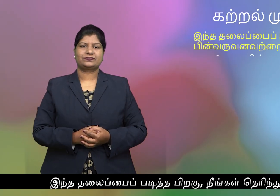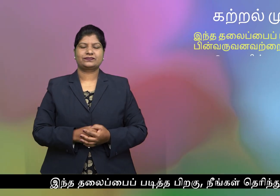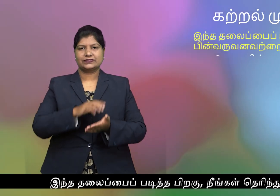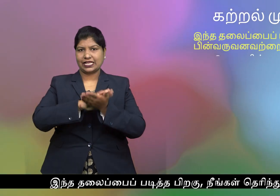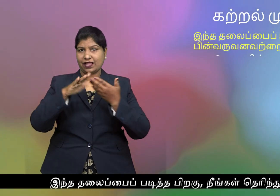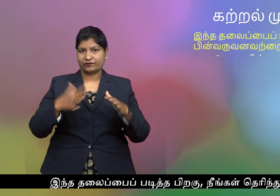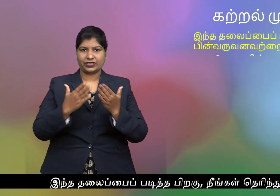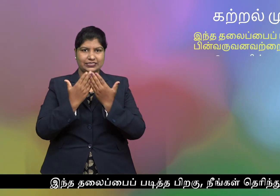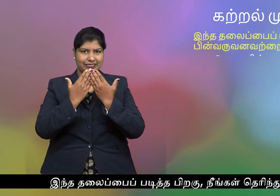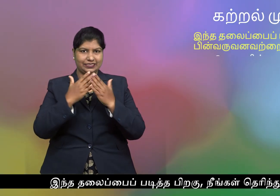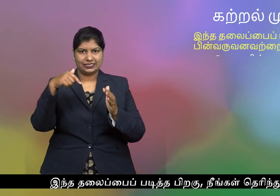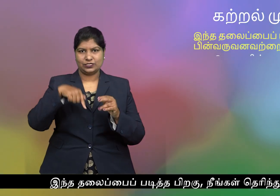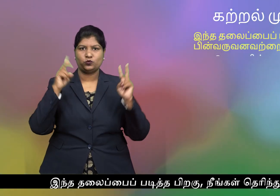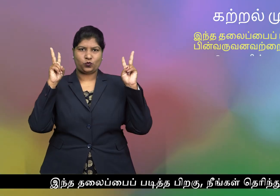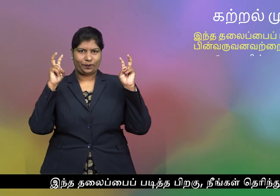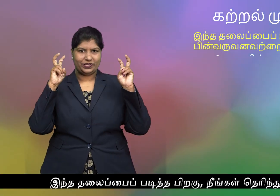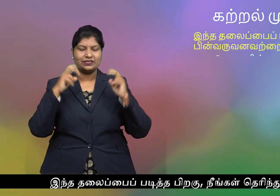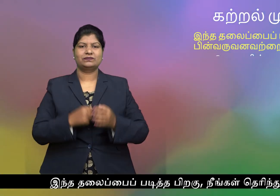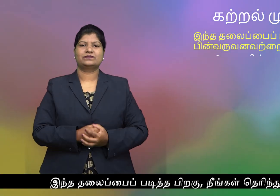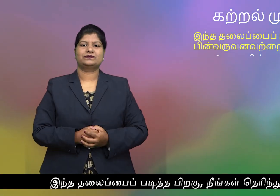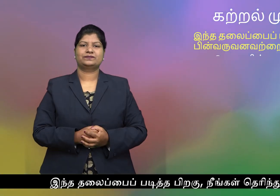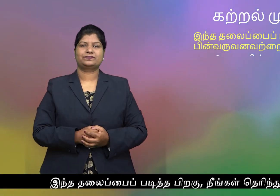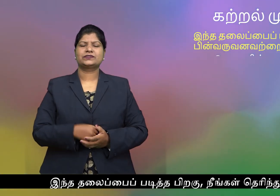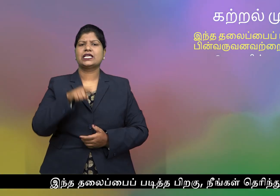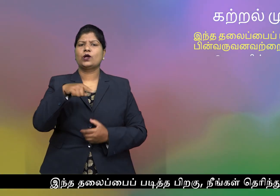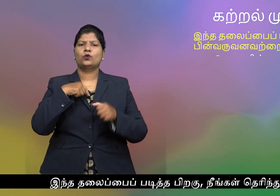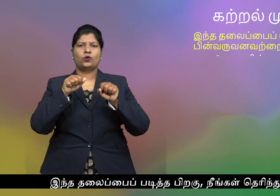இந்த தலைப்பை படித்த பிறகு நீங்கள் தெரிந்து கொள்ள முடியும்